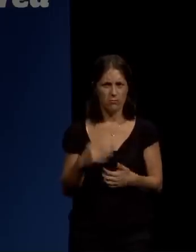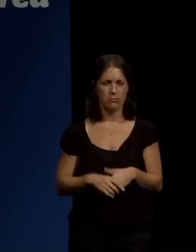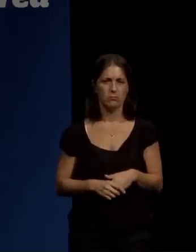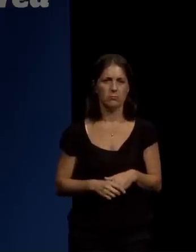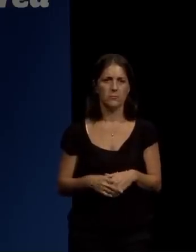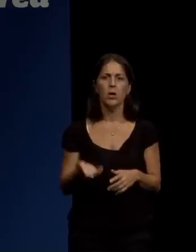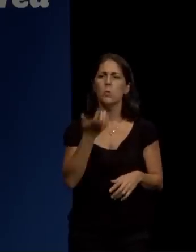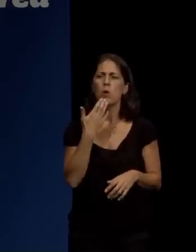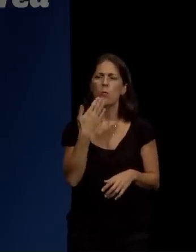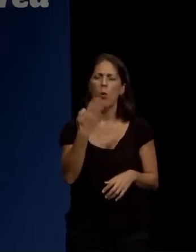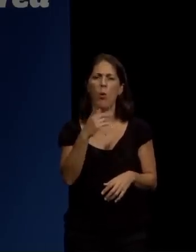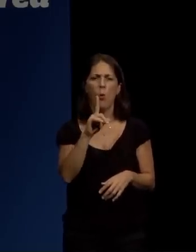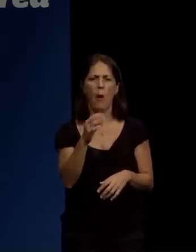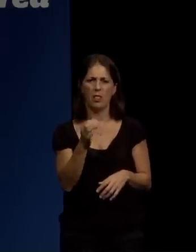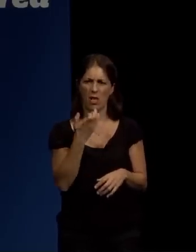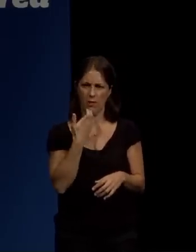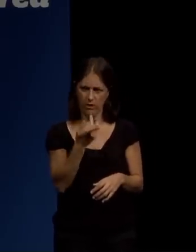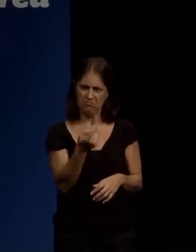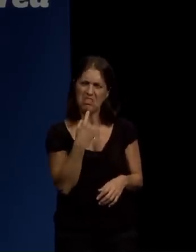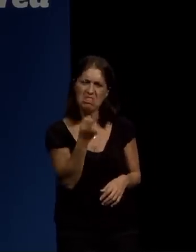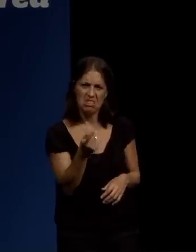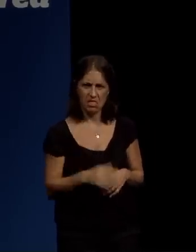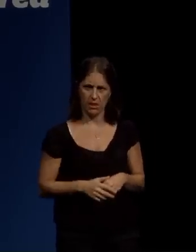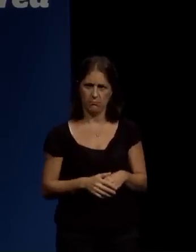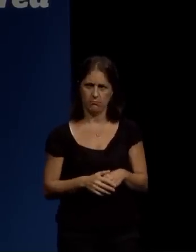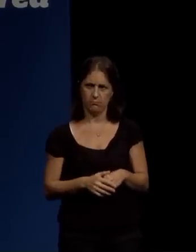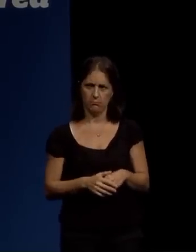Pídelle a Baltar que solte o carné do Partido Popular.